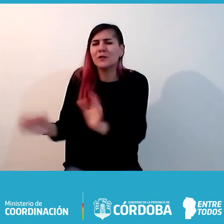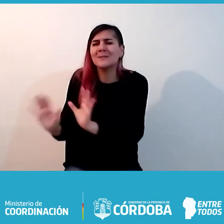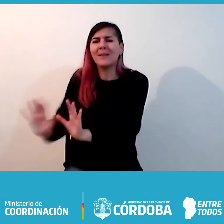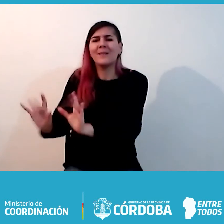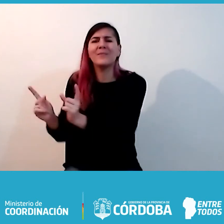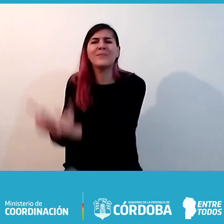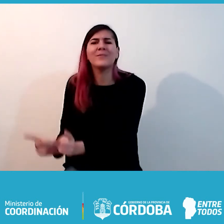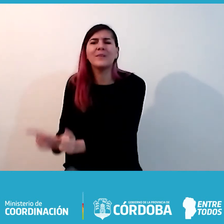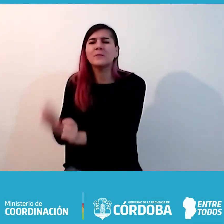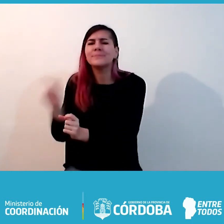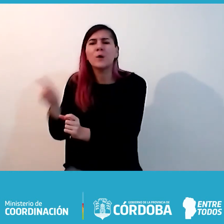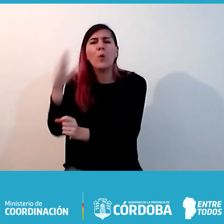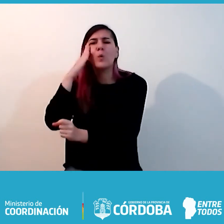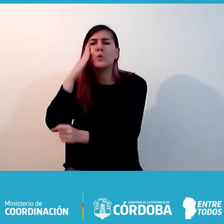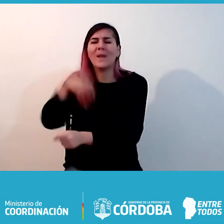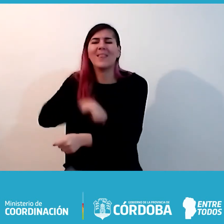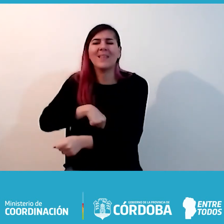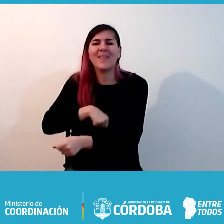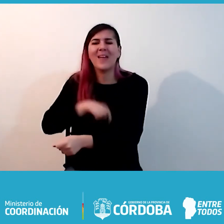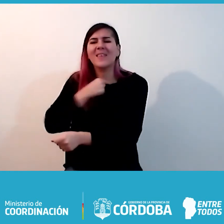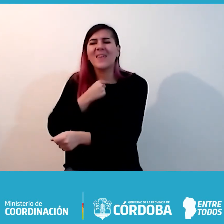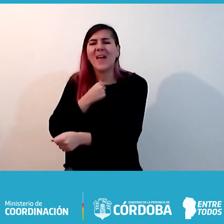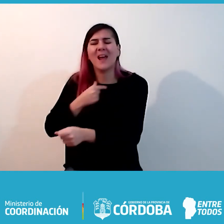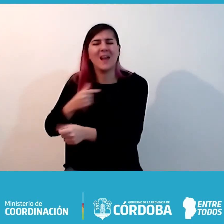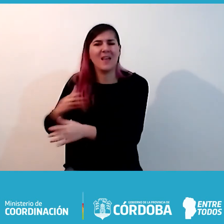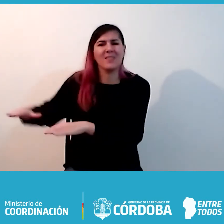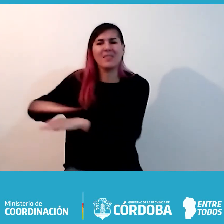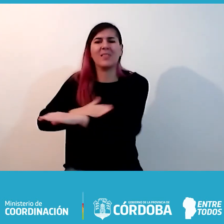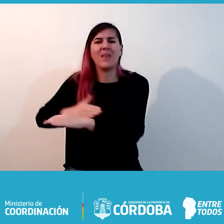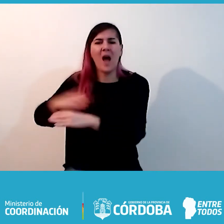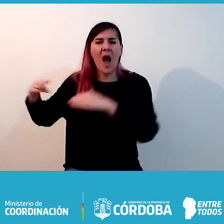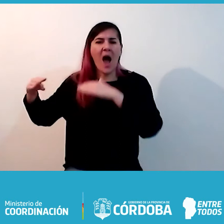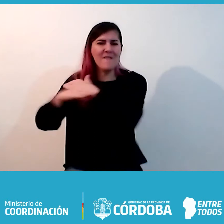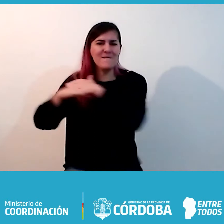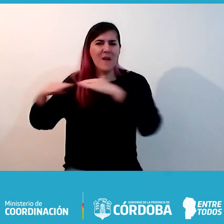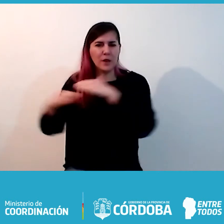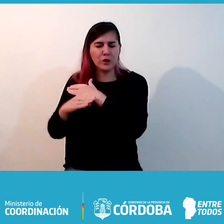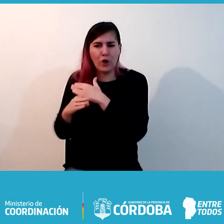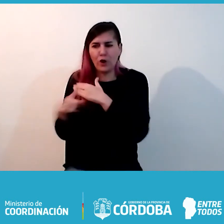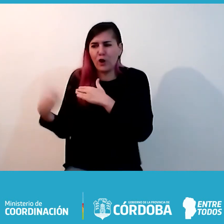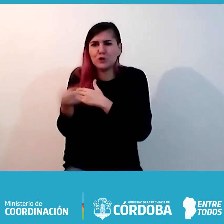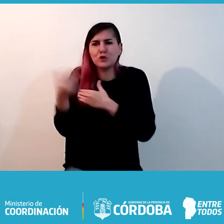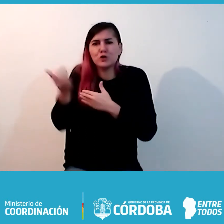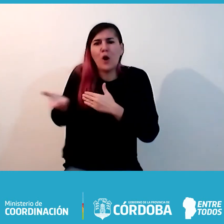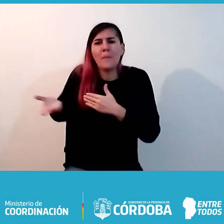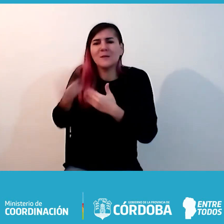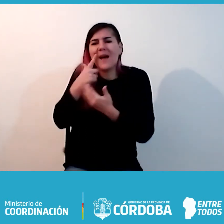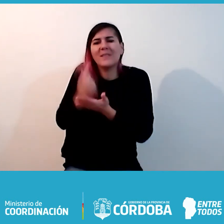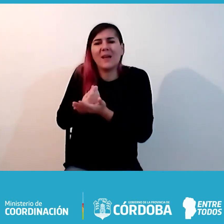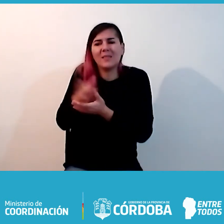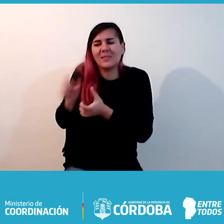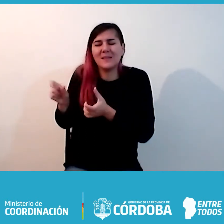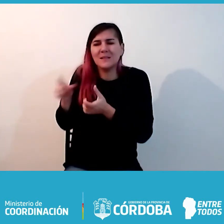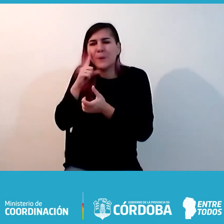nuestra cultura, conciencia e identidad, que quieren tapar con asfalto, y así lo que somos. Somos habitantes que decidimos vivir en un